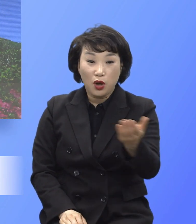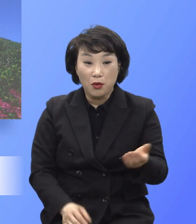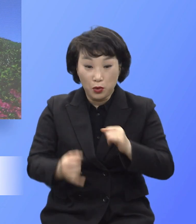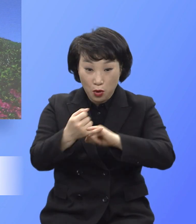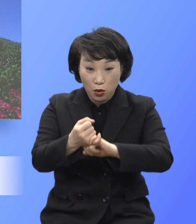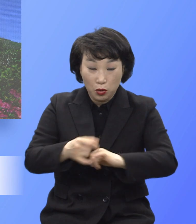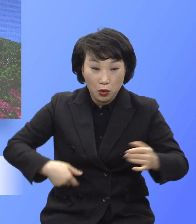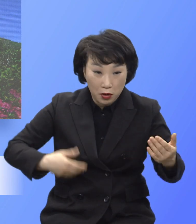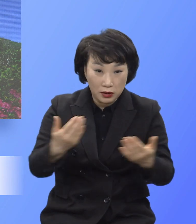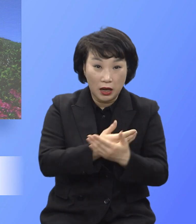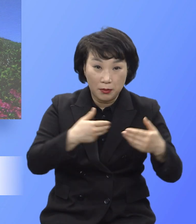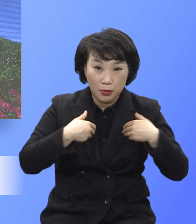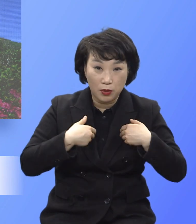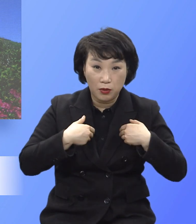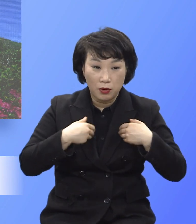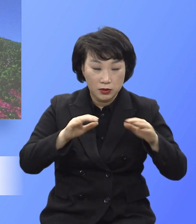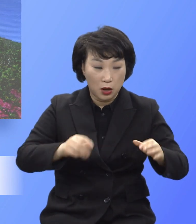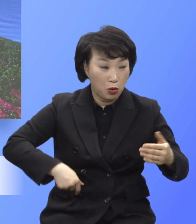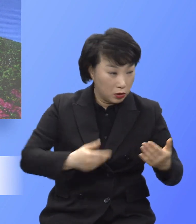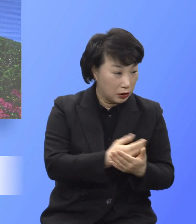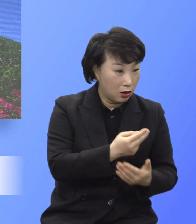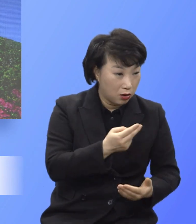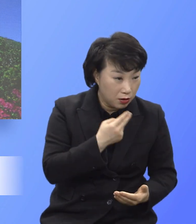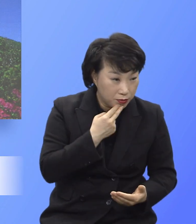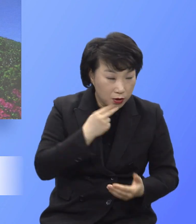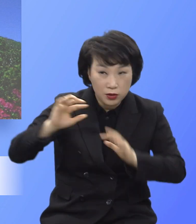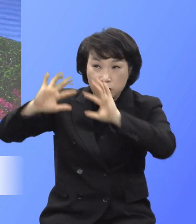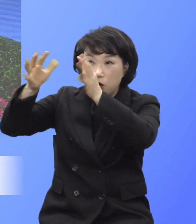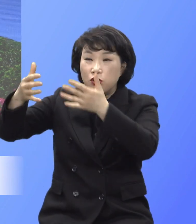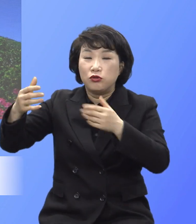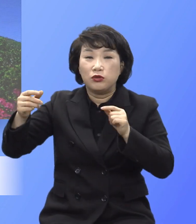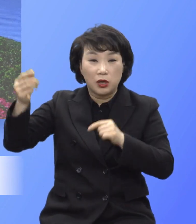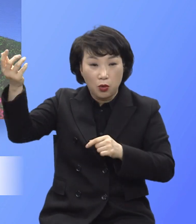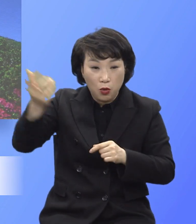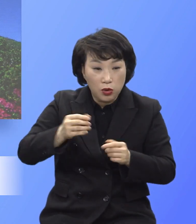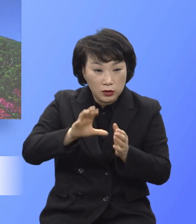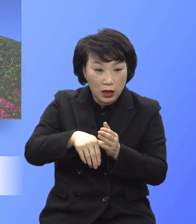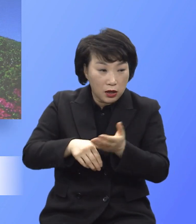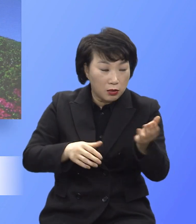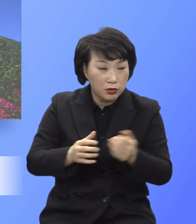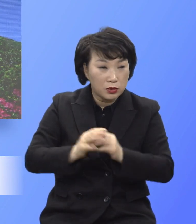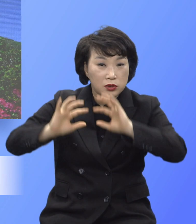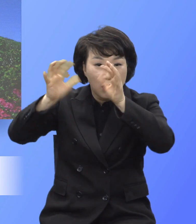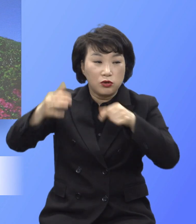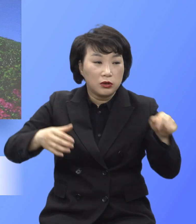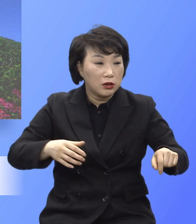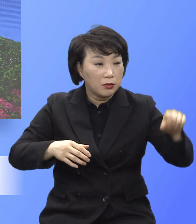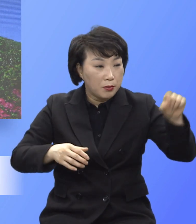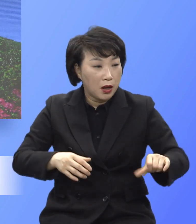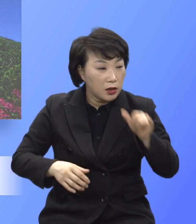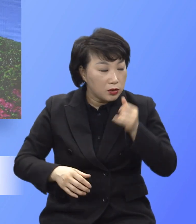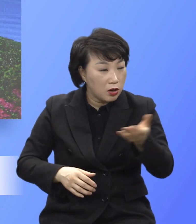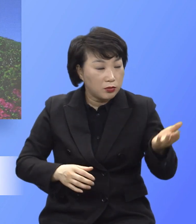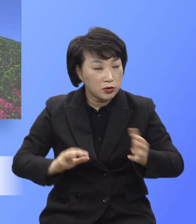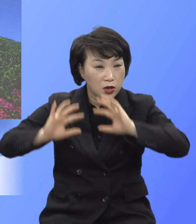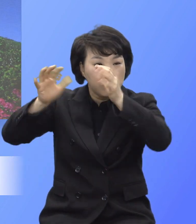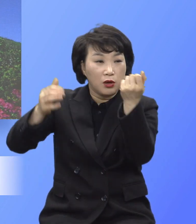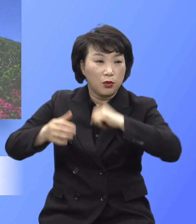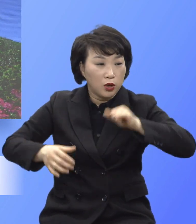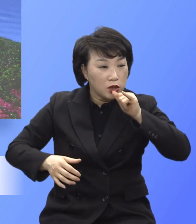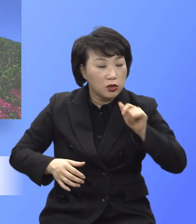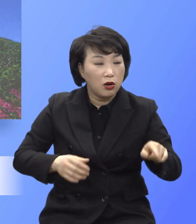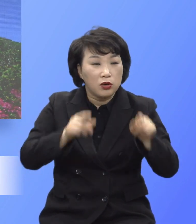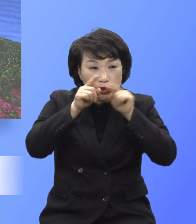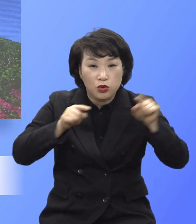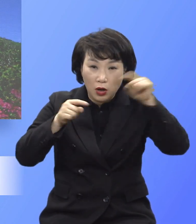반드시 회개치 않는 자는 천국과 격돌할 때 천국에 패배할 때 천국의 도전자는